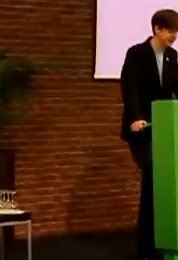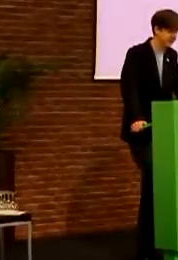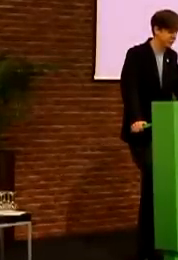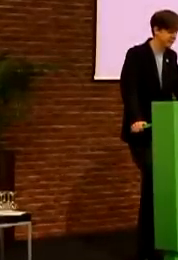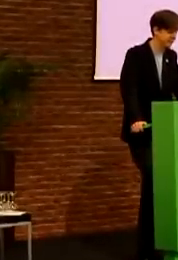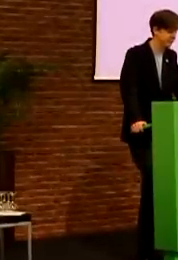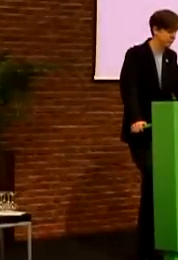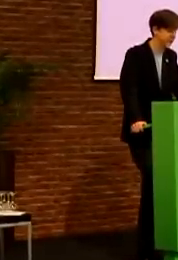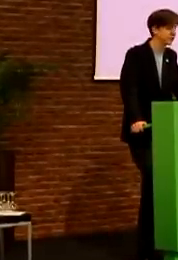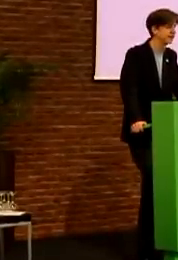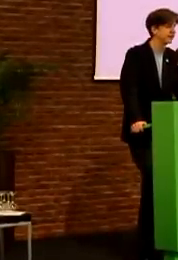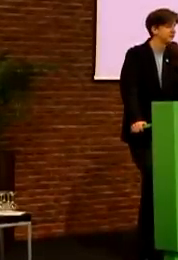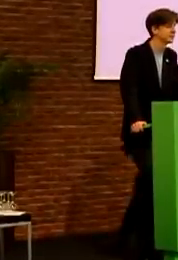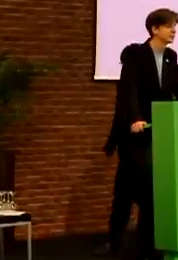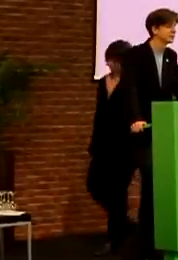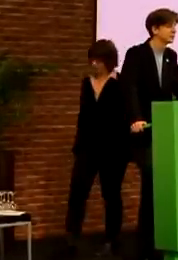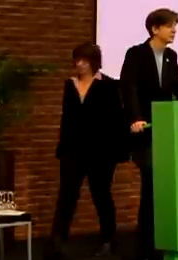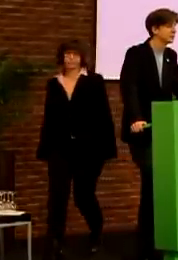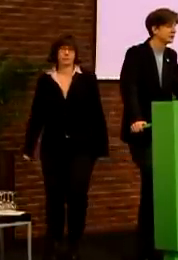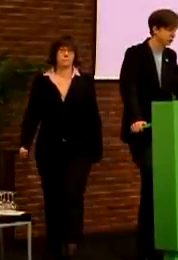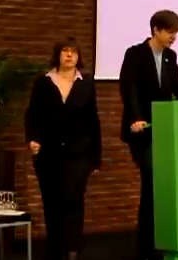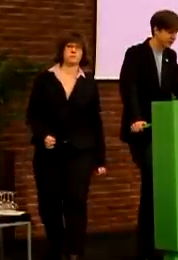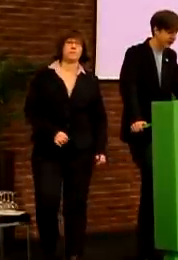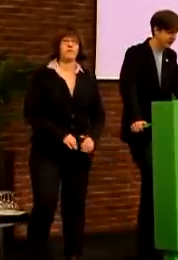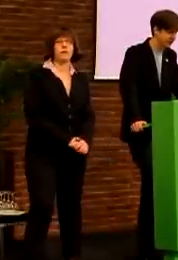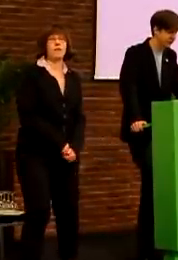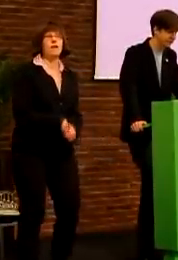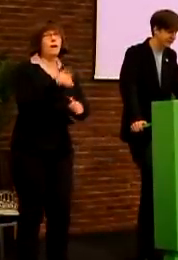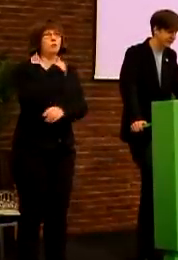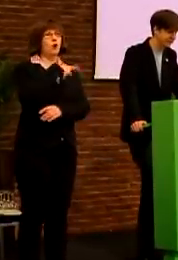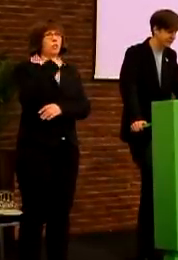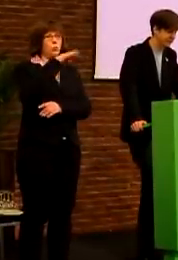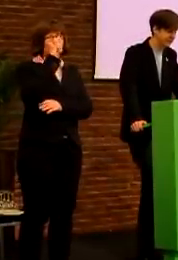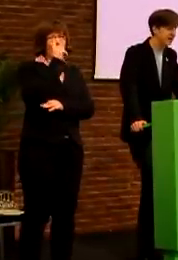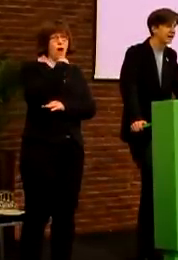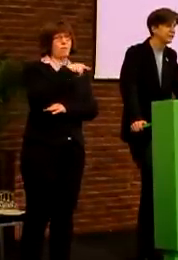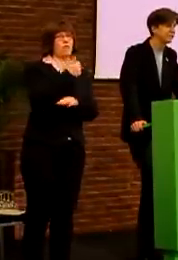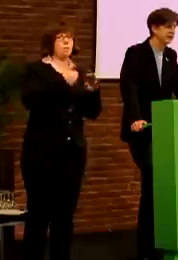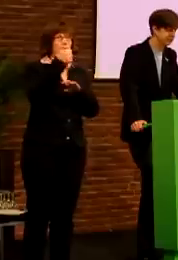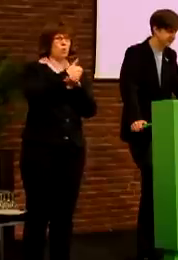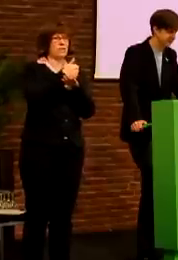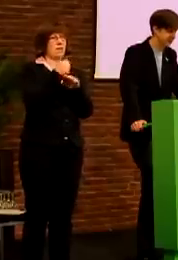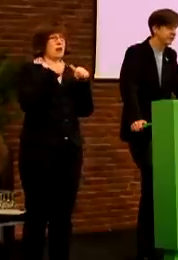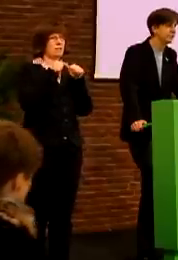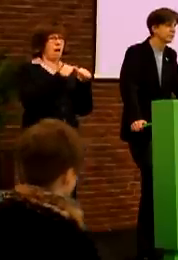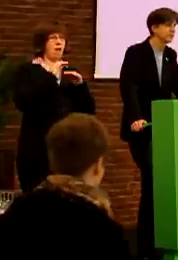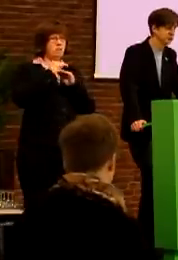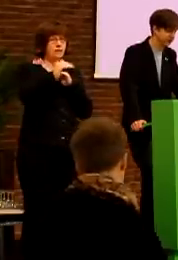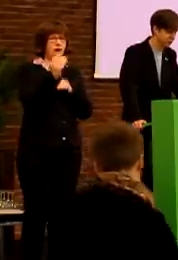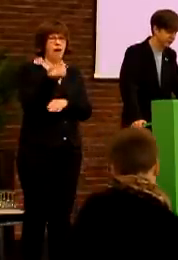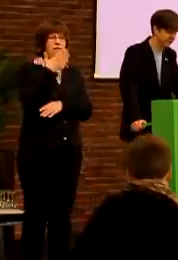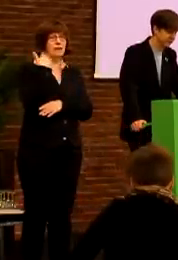definieren, als eine Politik für die großen Konzerne. Wir Grüne setzen andere Prioritäten, Nachhaltigkeit, Klima-